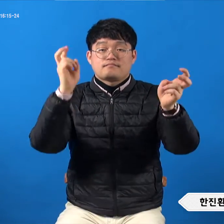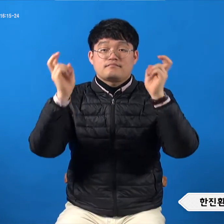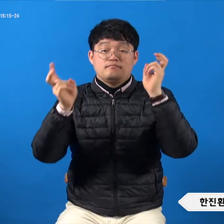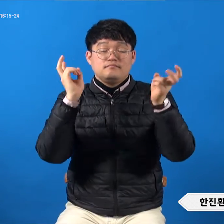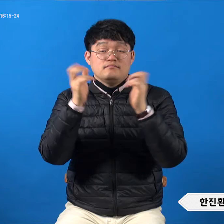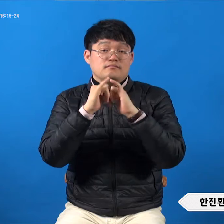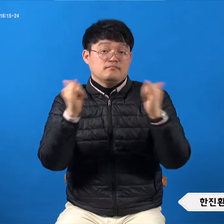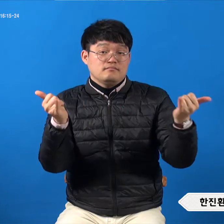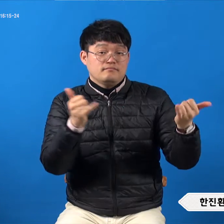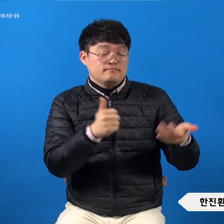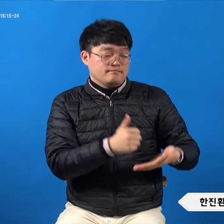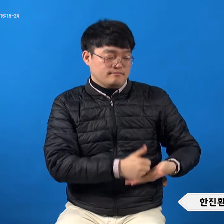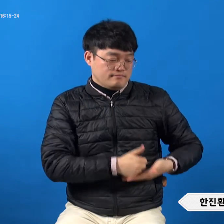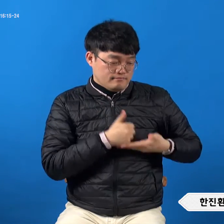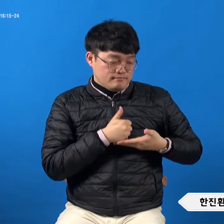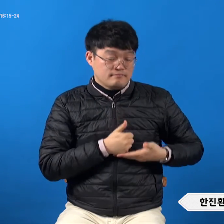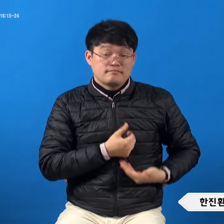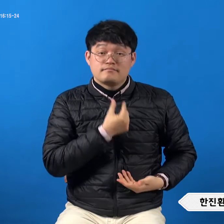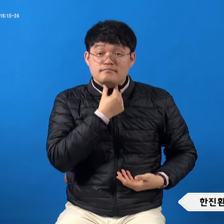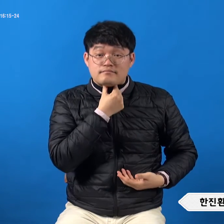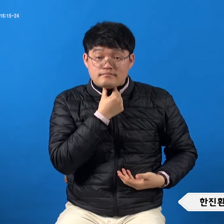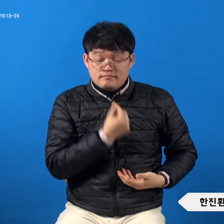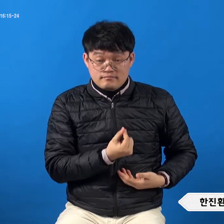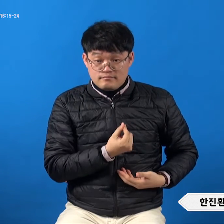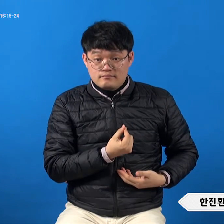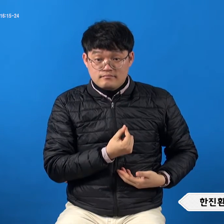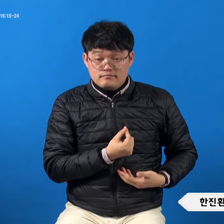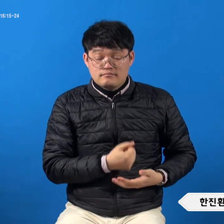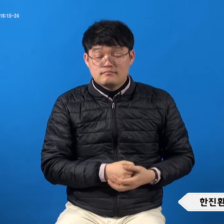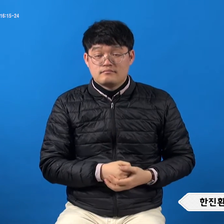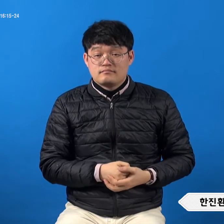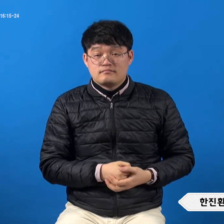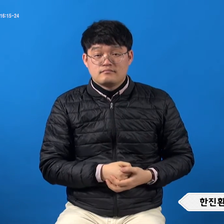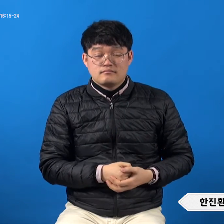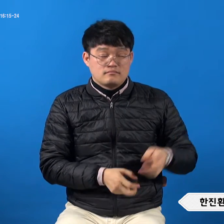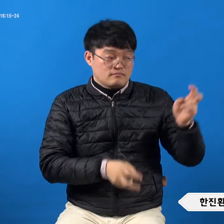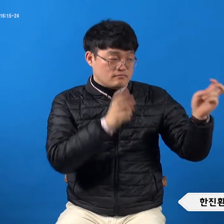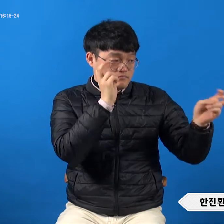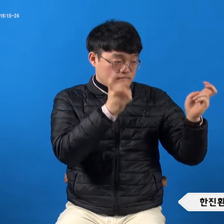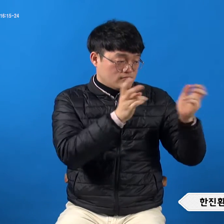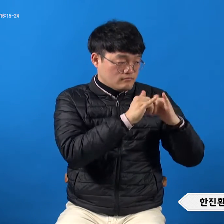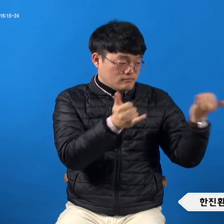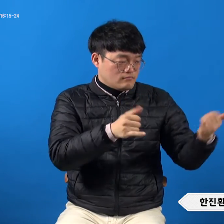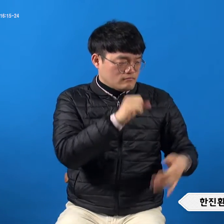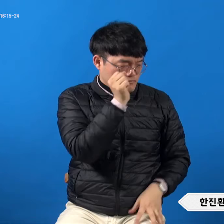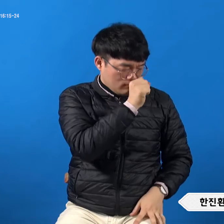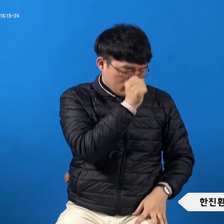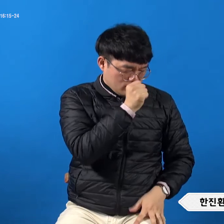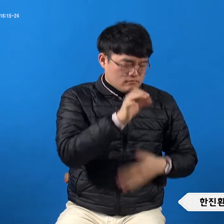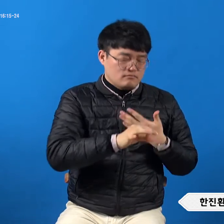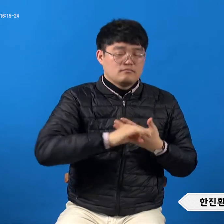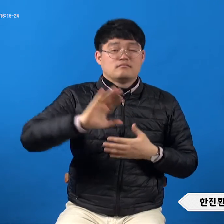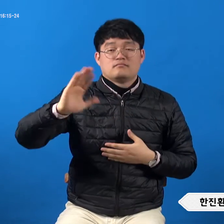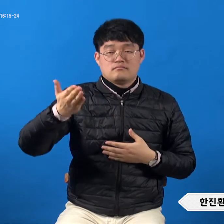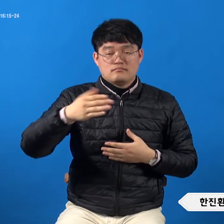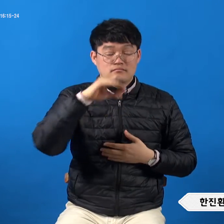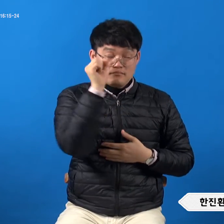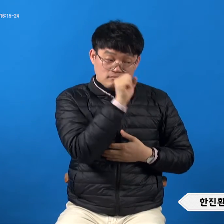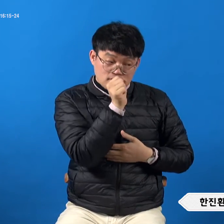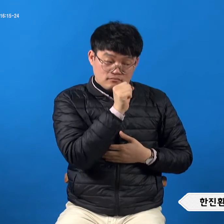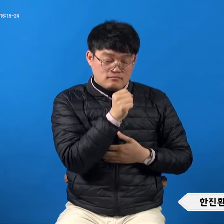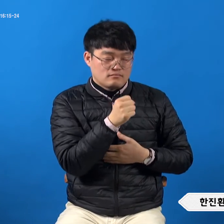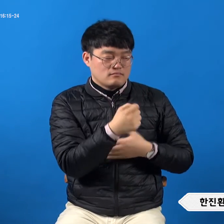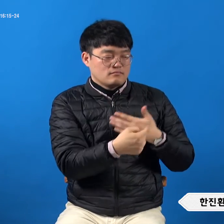직원들에게 존경받는 CEO가 되고 싶습니까? 그 회사 직원들을 좋아하면 됩니다.